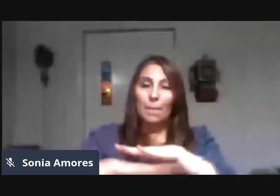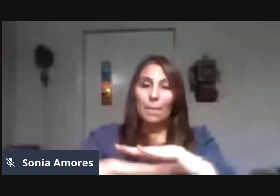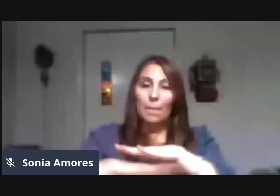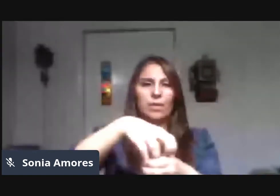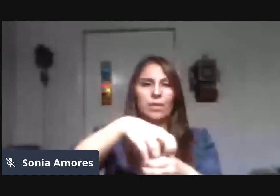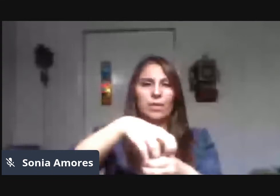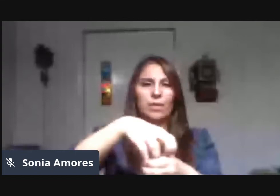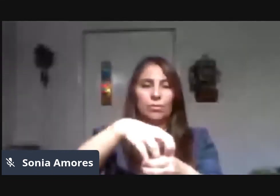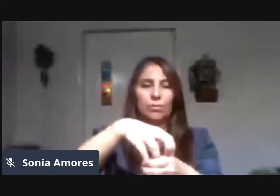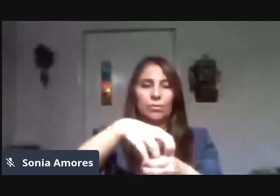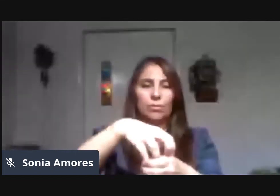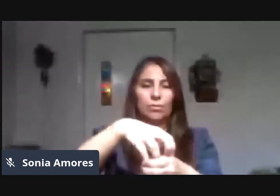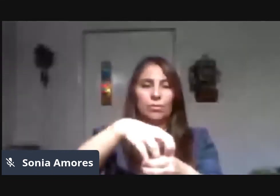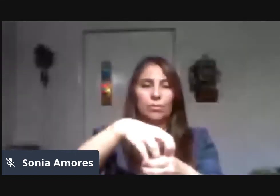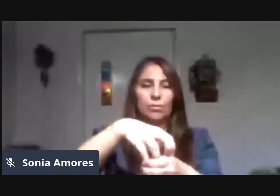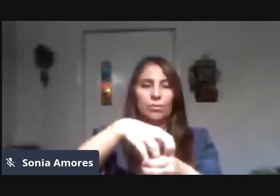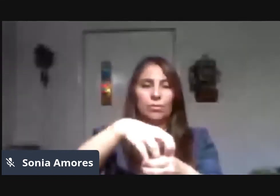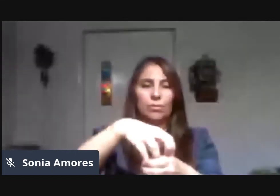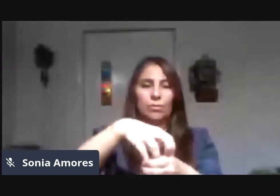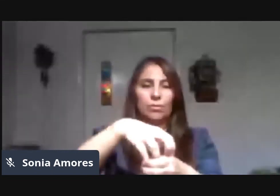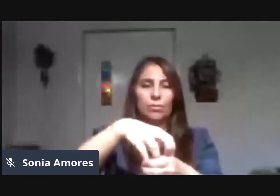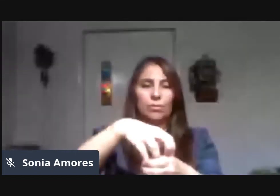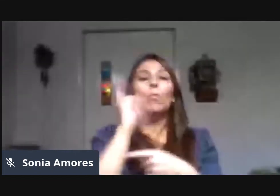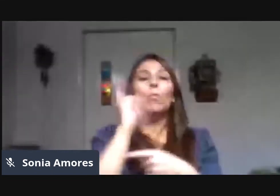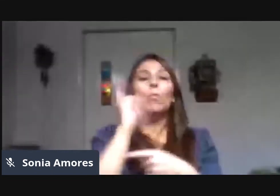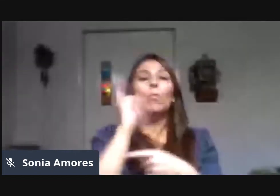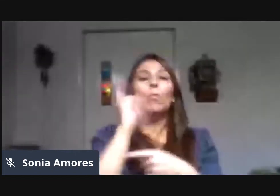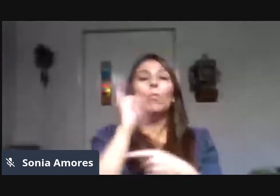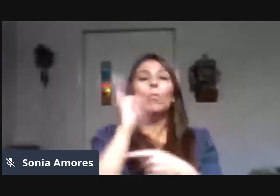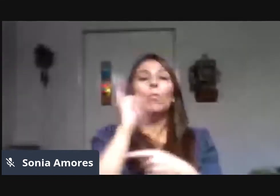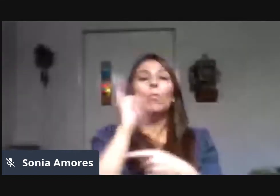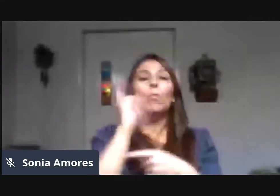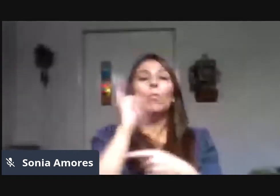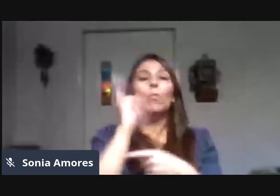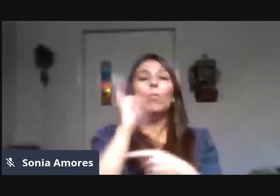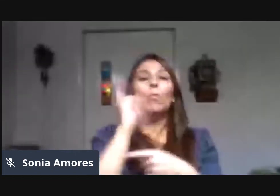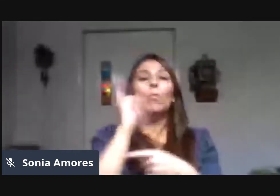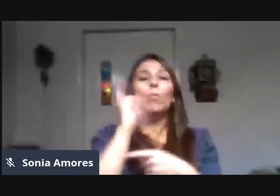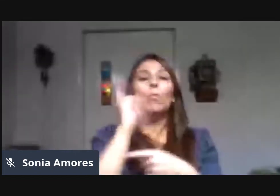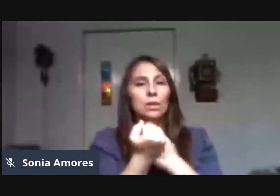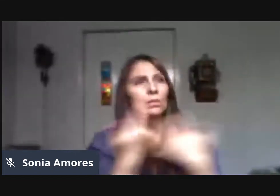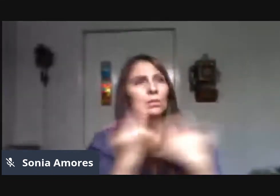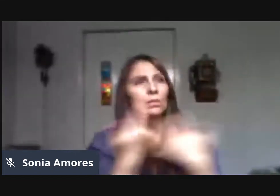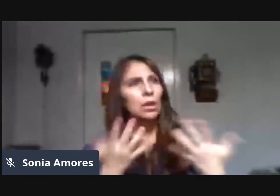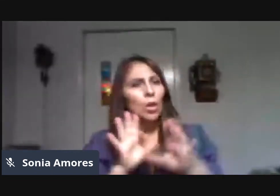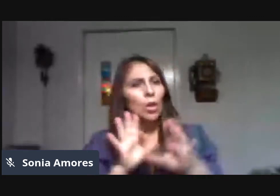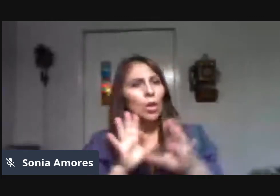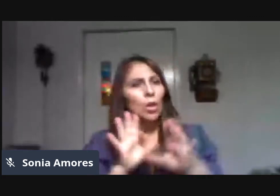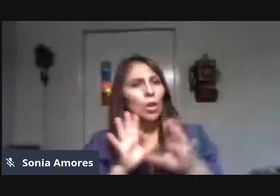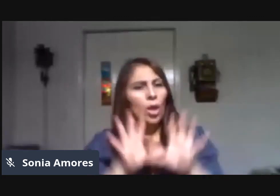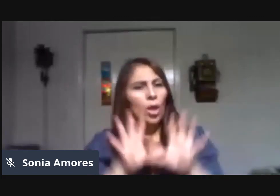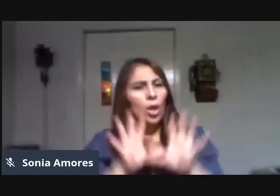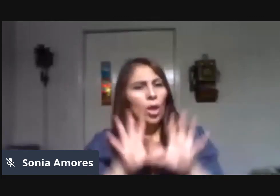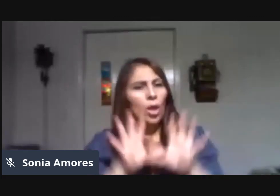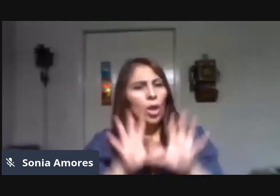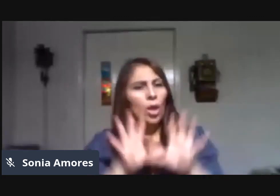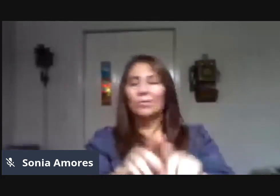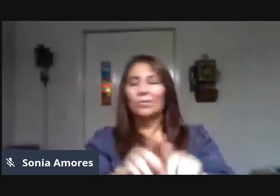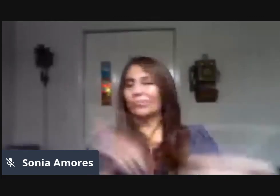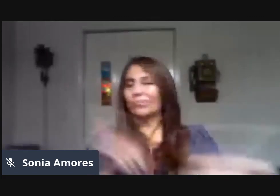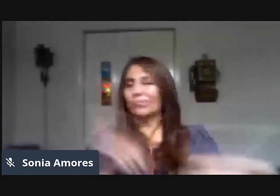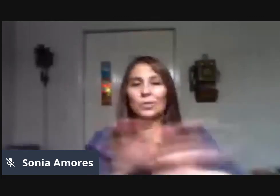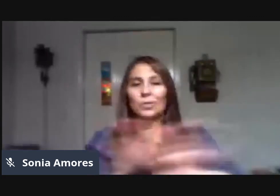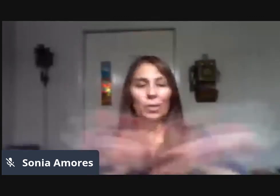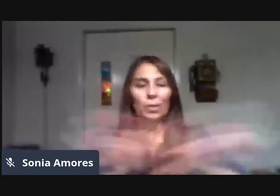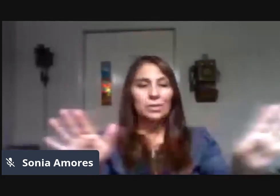teorías políticas y económicas, sociales, que confronten la colonialidad y no ya teorías que celebren la o